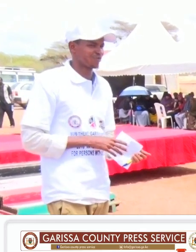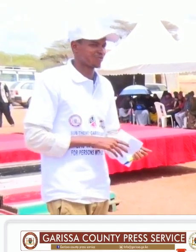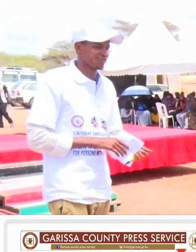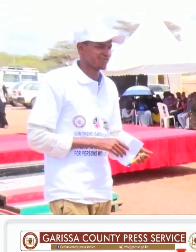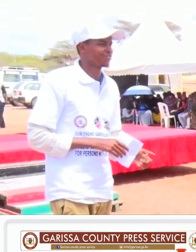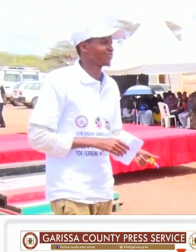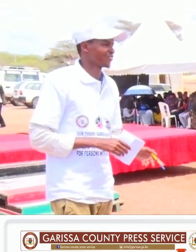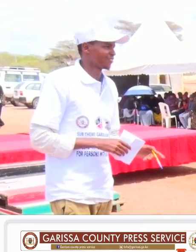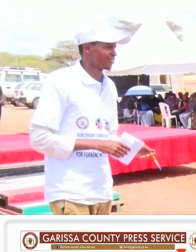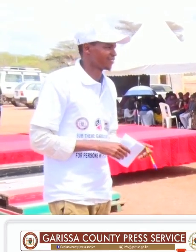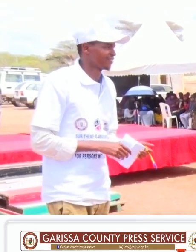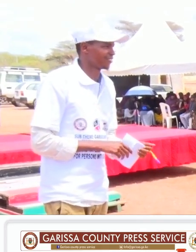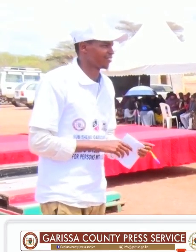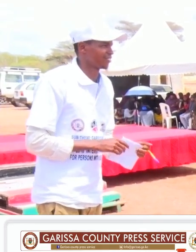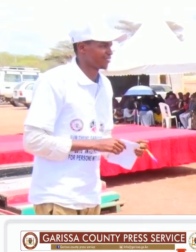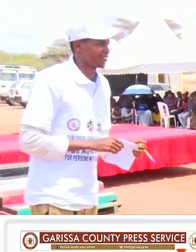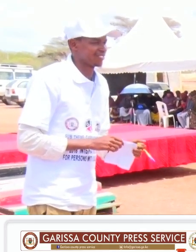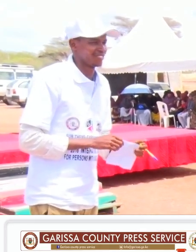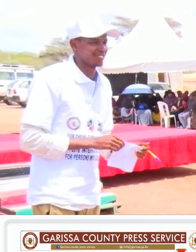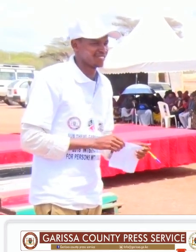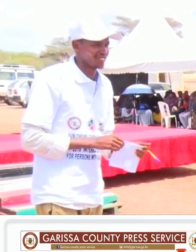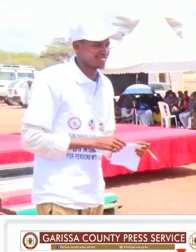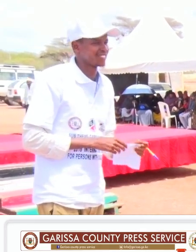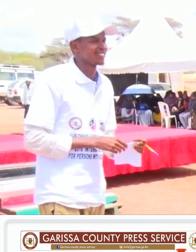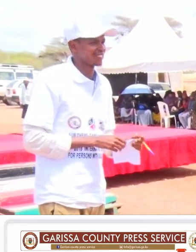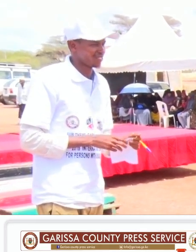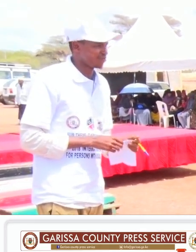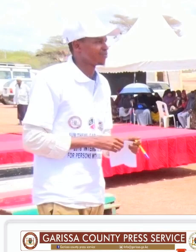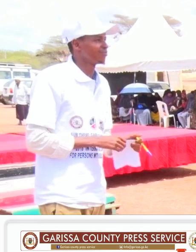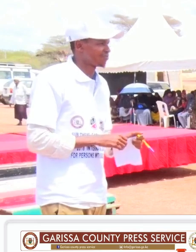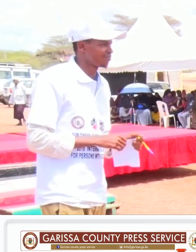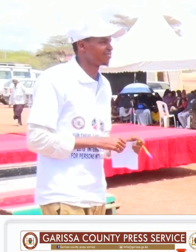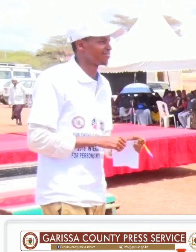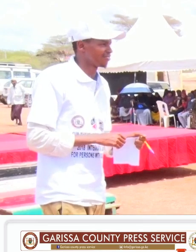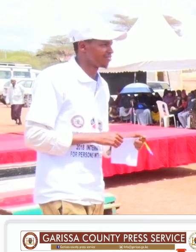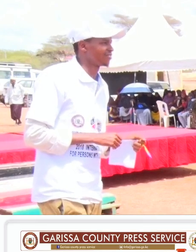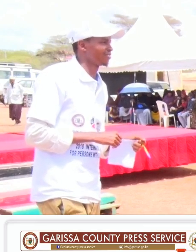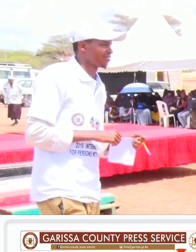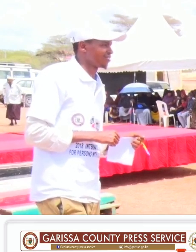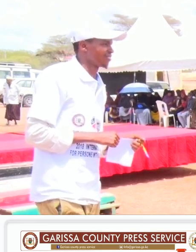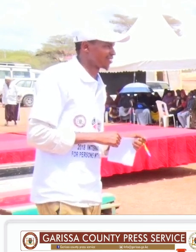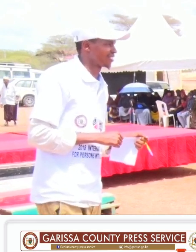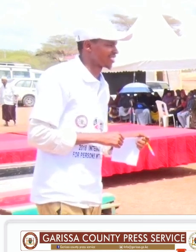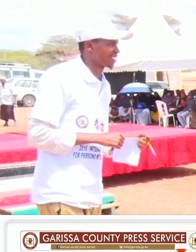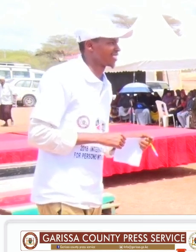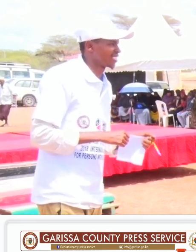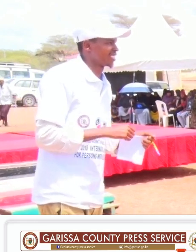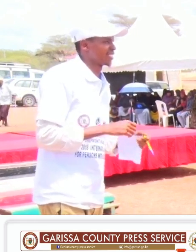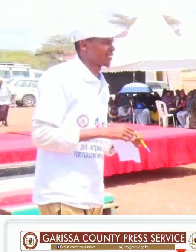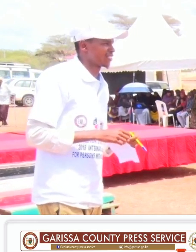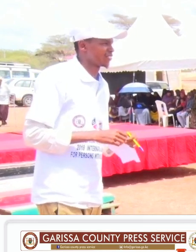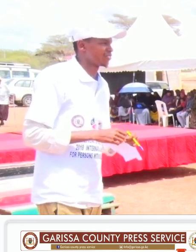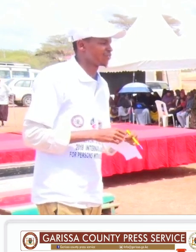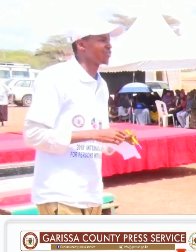I want to thank you all for attending this important day. Waxaan idiin mahadnaqayaa kulligiin ka soo qayb gashay maalintan